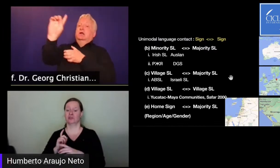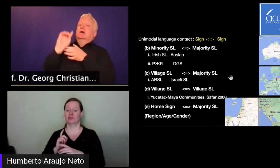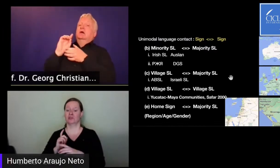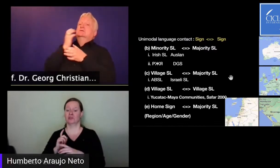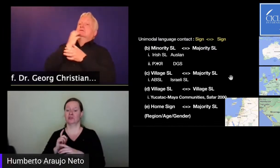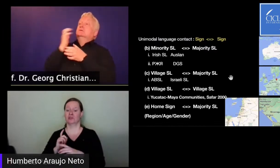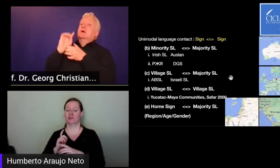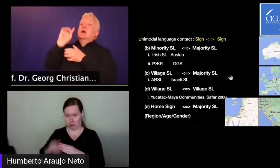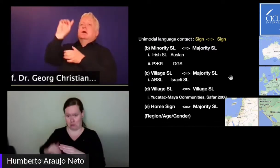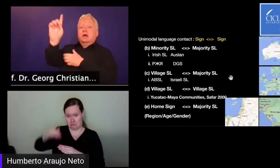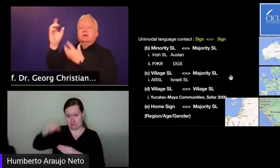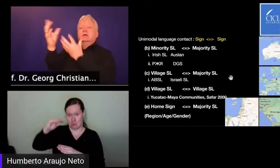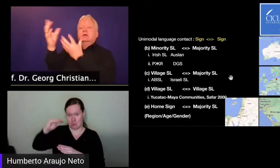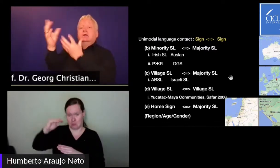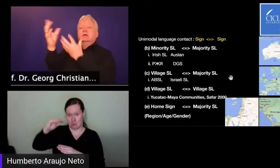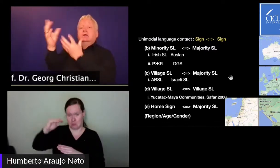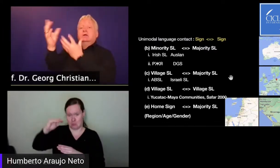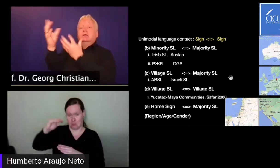dessas línguas de sinais de vila.